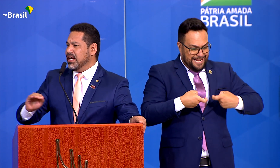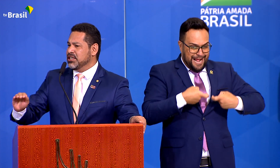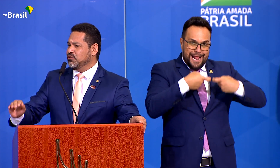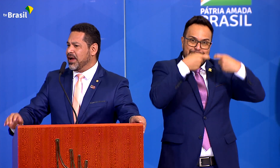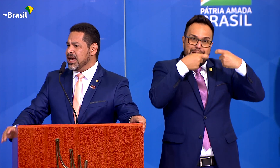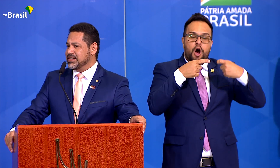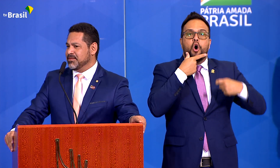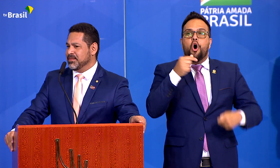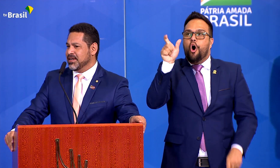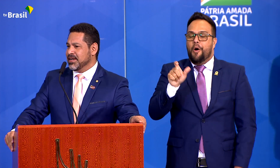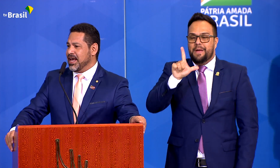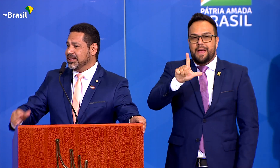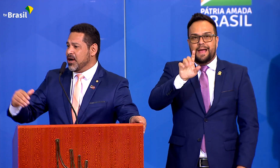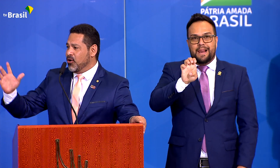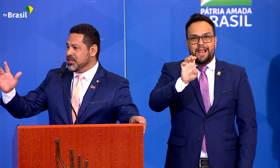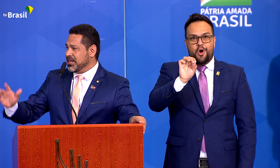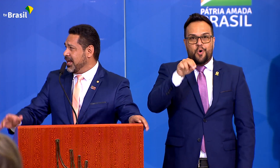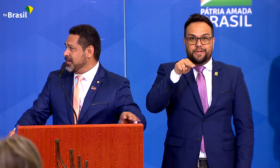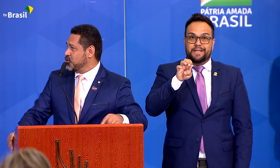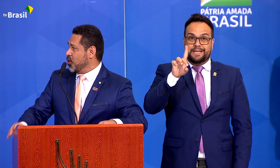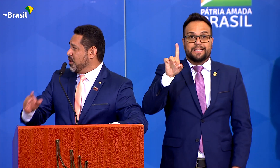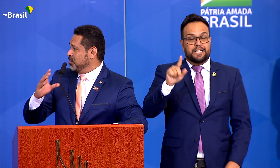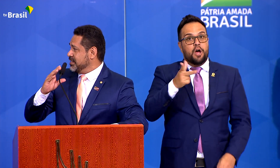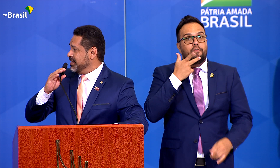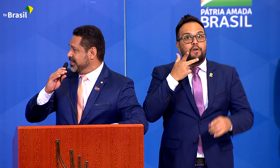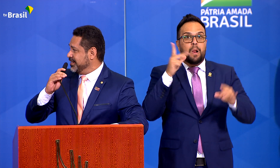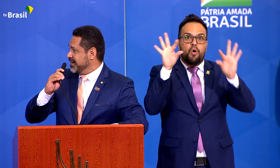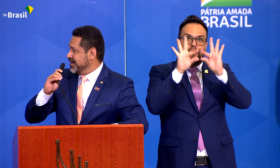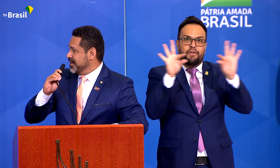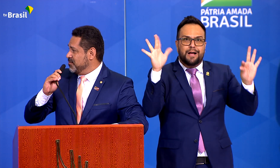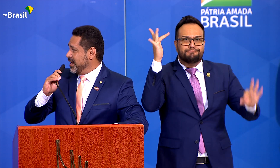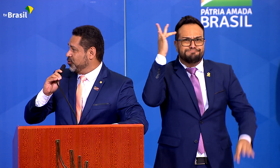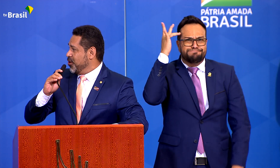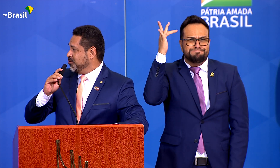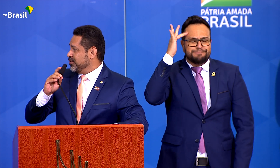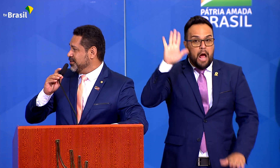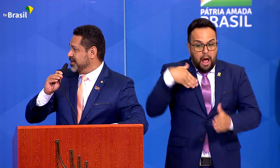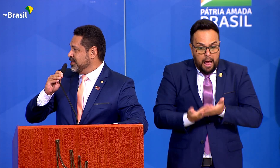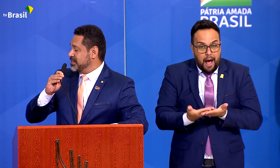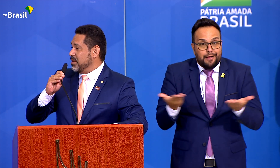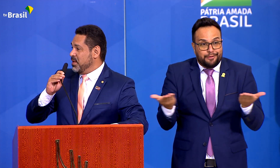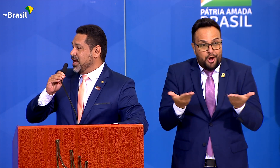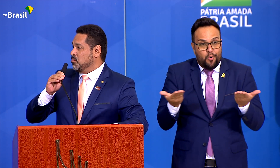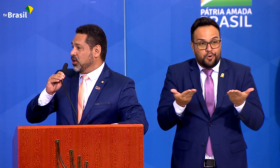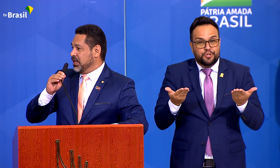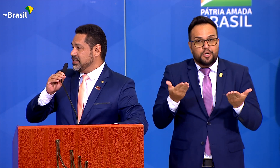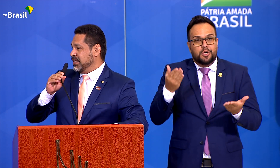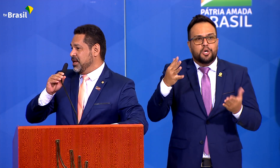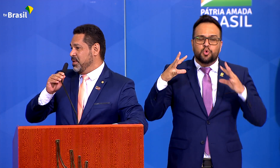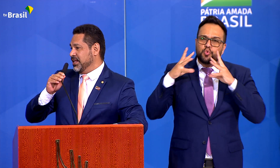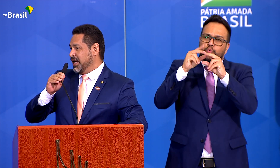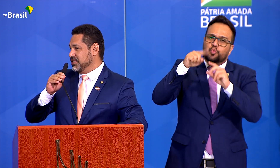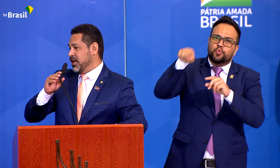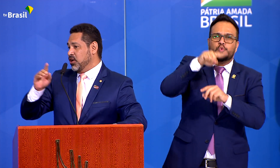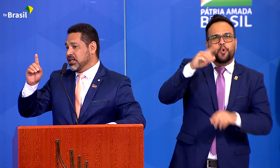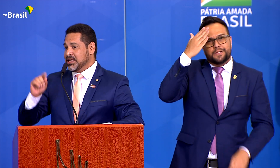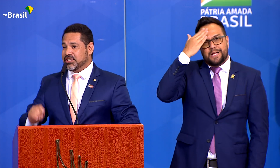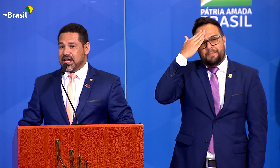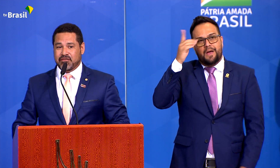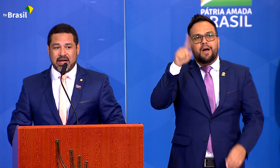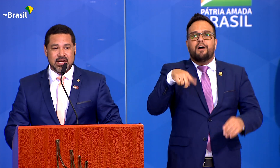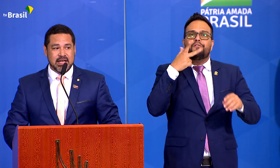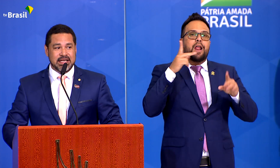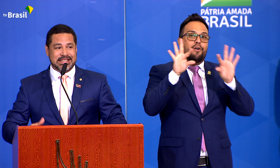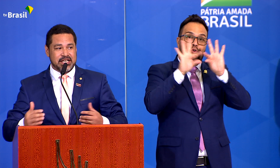falou uma grande frase que até hoje ela rezou a presidente para todos saber a importância da Liberdade